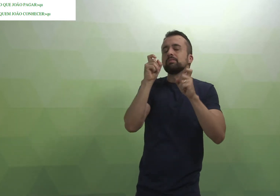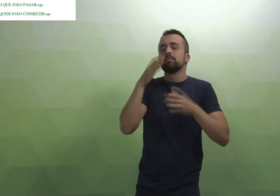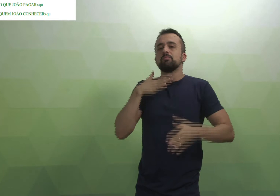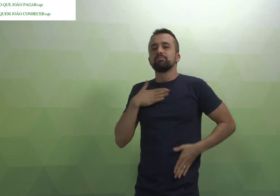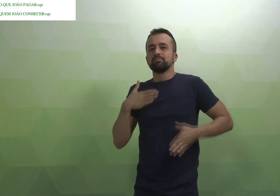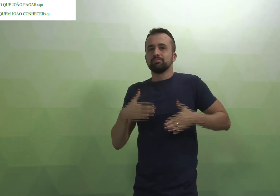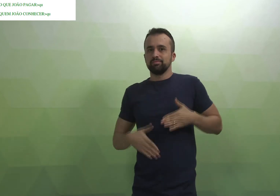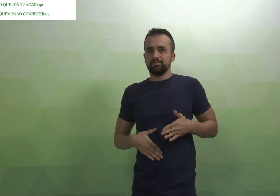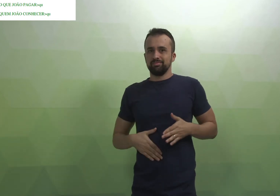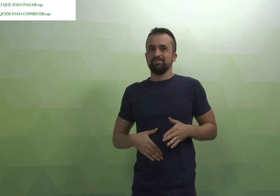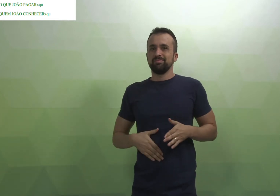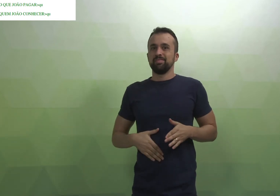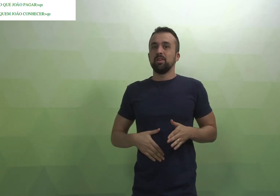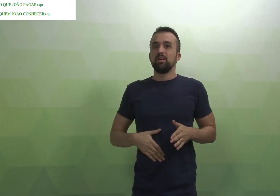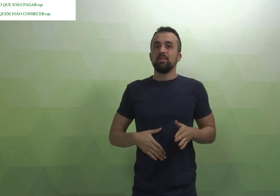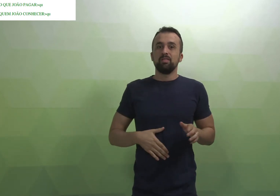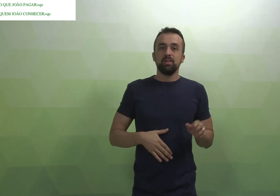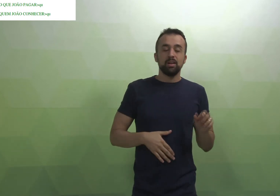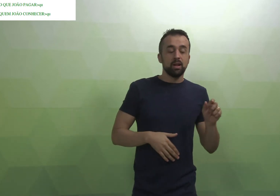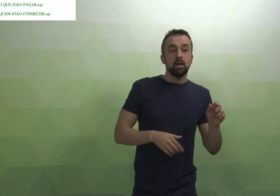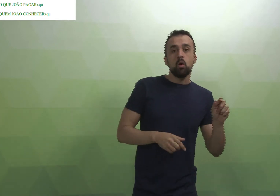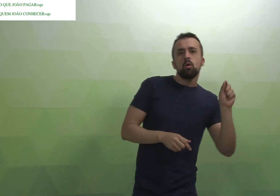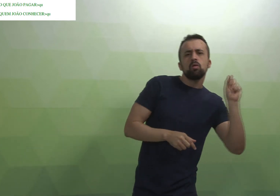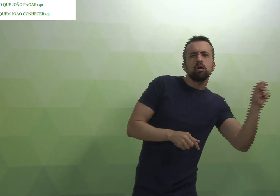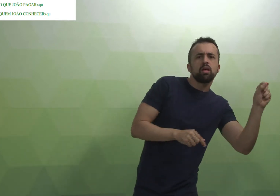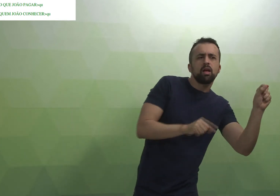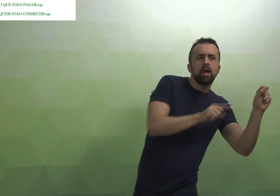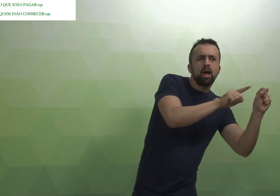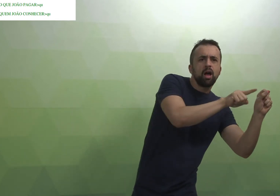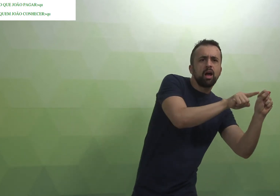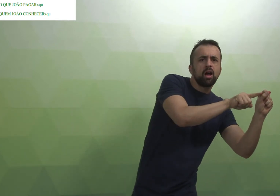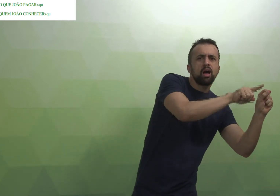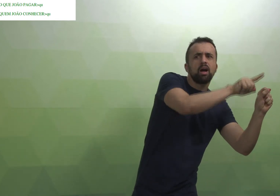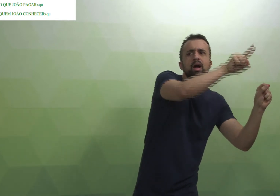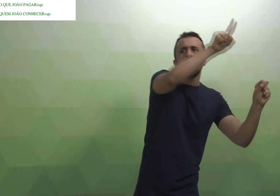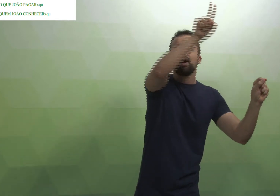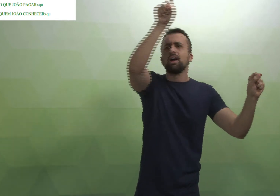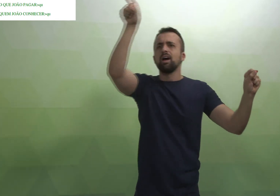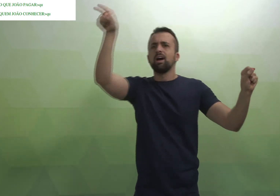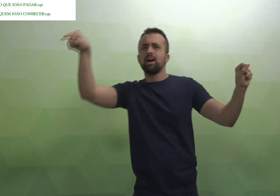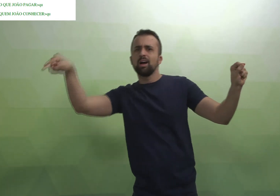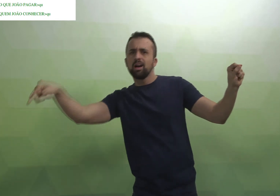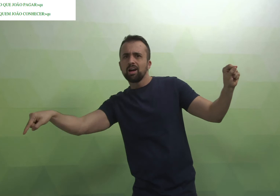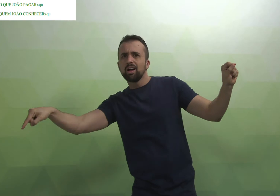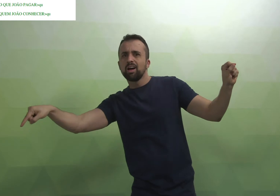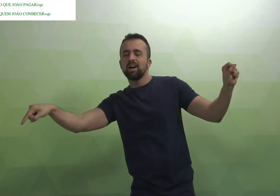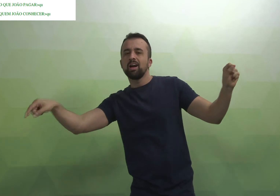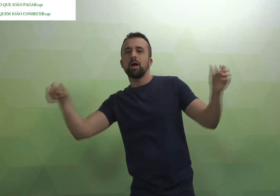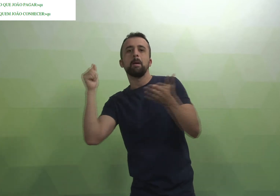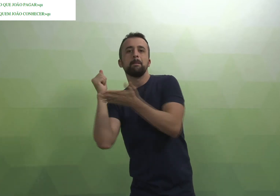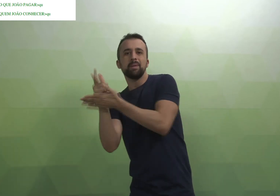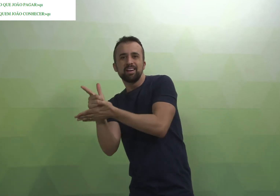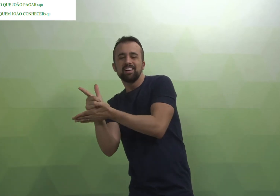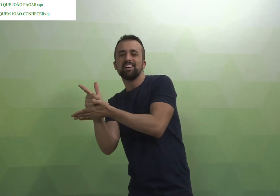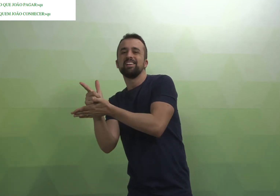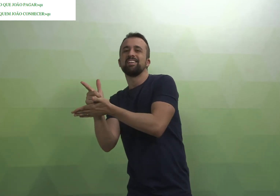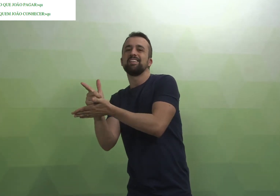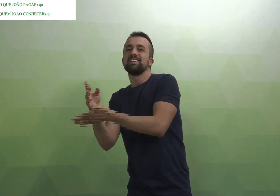Isso significa que as expressões não manuais vão de o que, o quem,